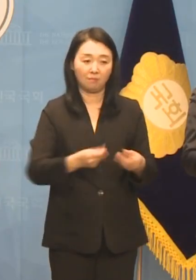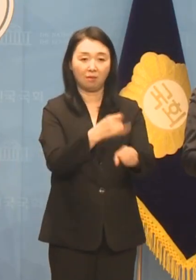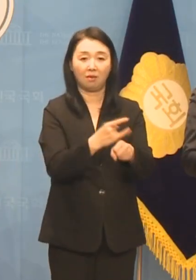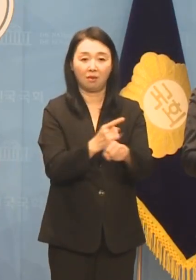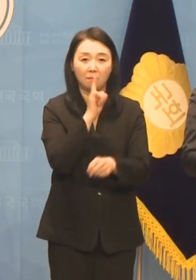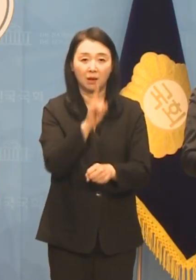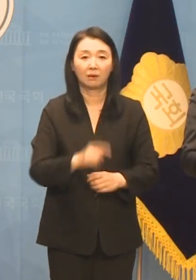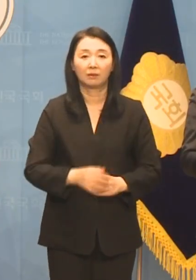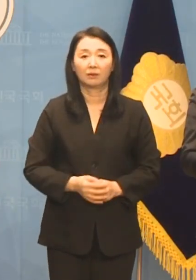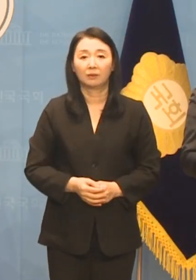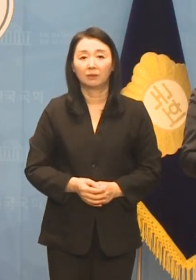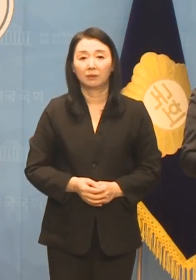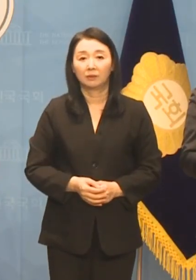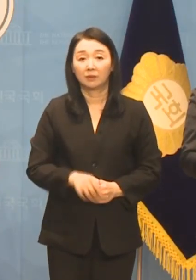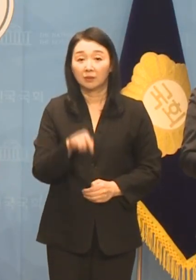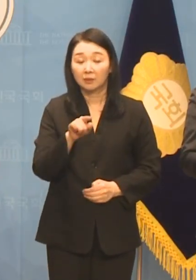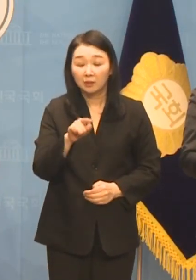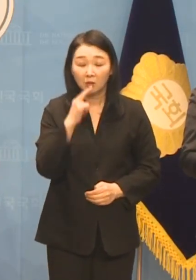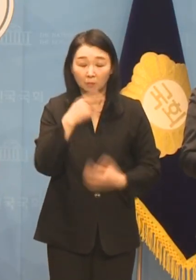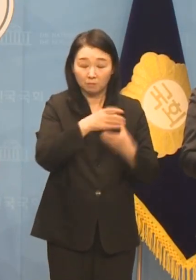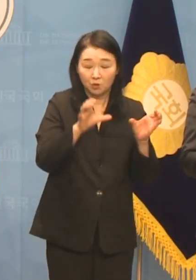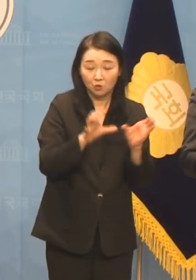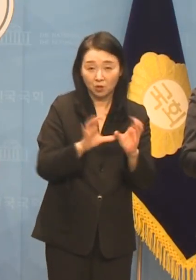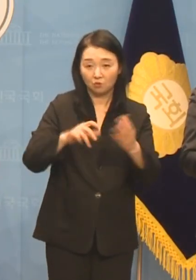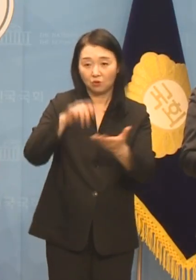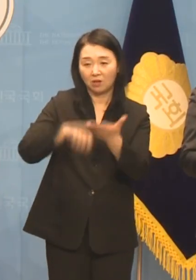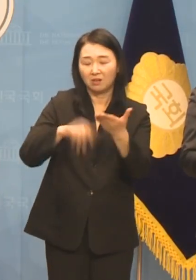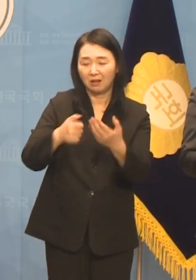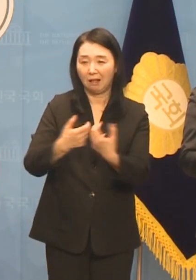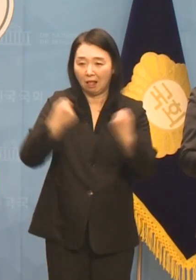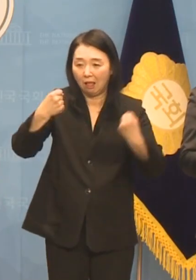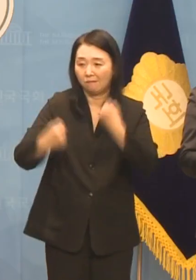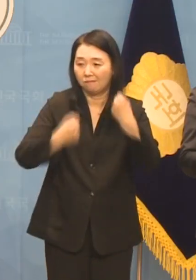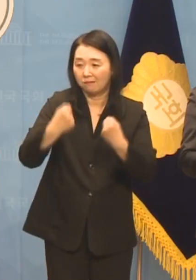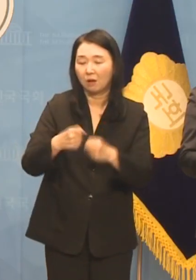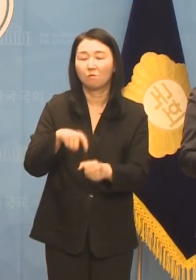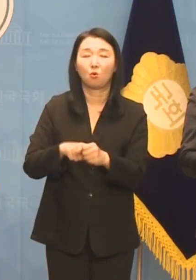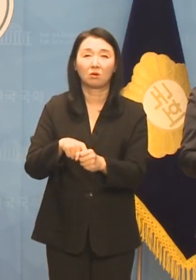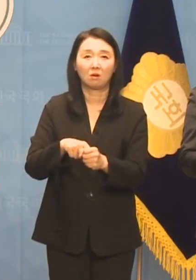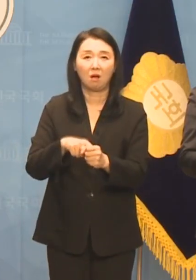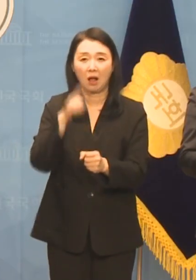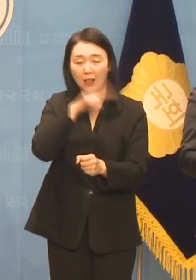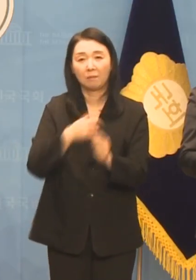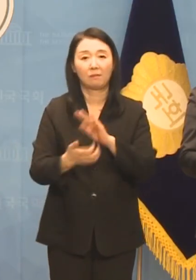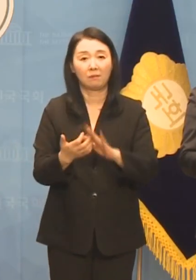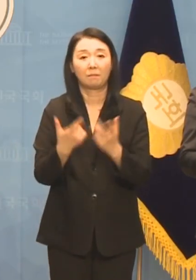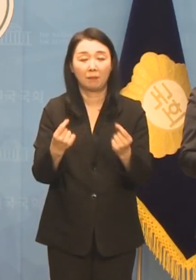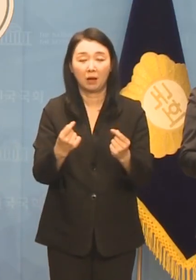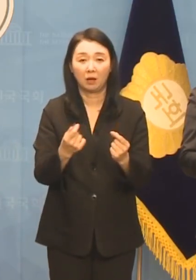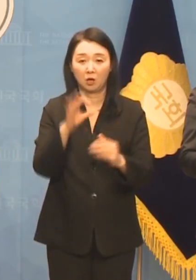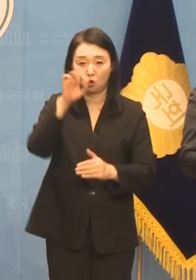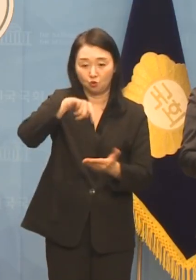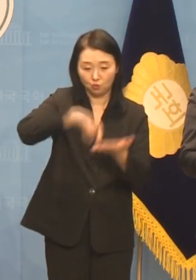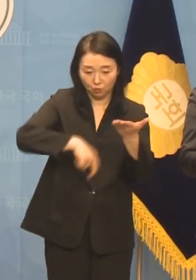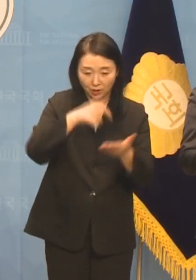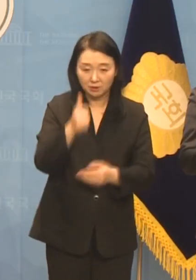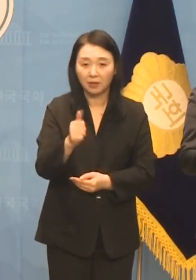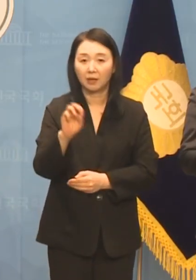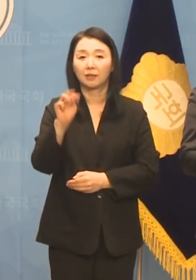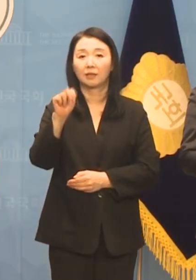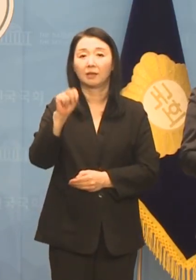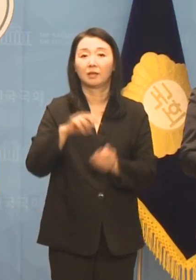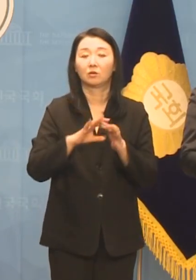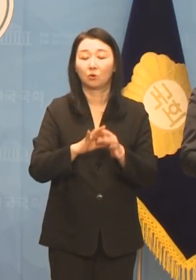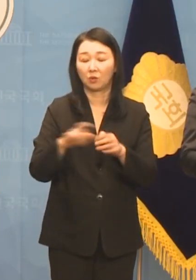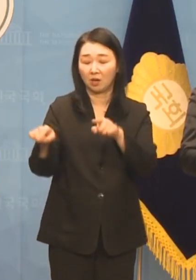것이라고 주장하였습니다. 이는 우리 당과 국회의장을 이간질하려는 악의적인 거짓말입니다. 우원식 국회의장은 SNS를 통해